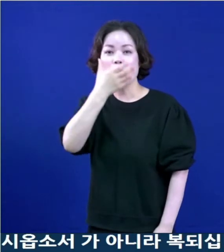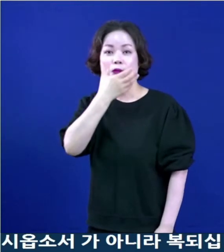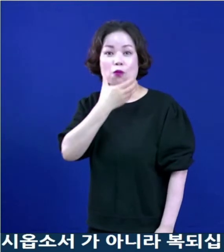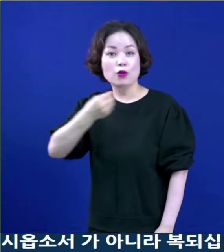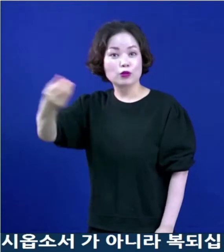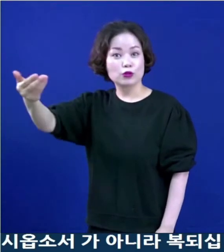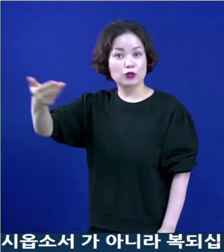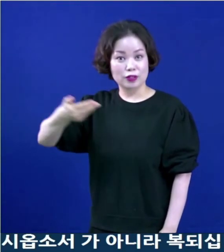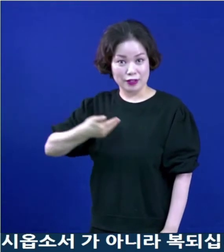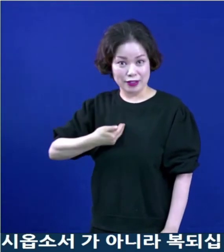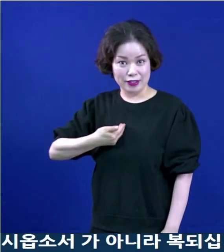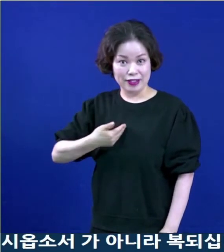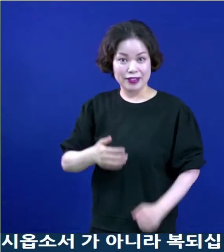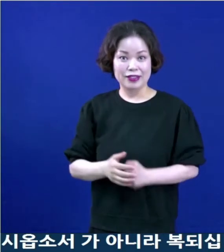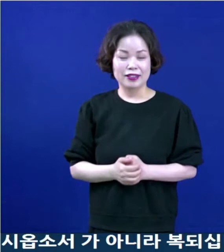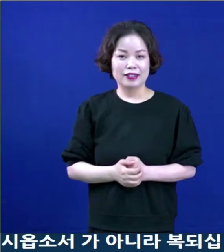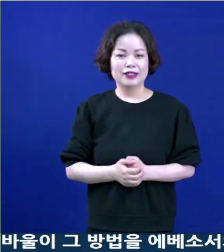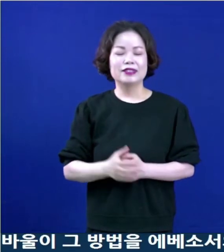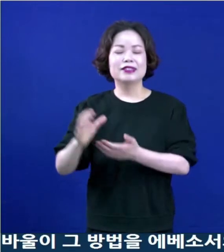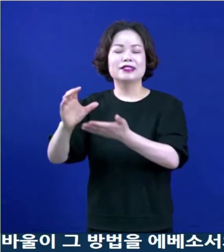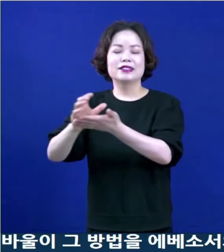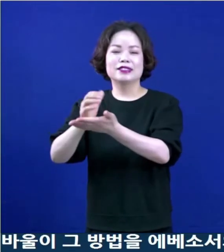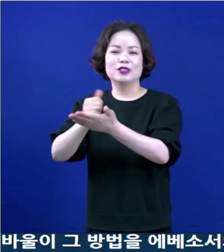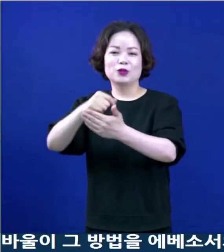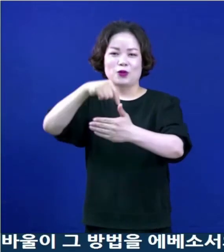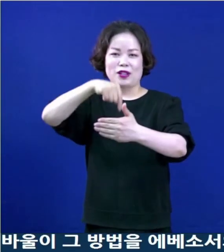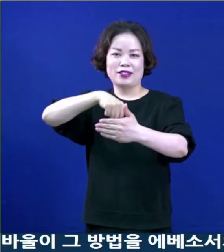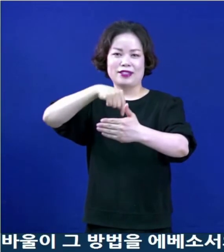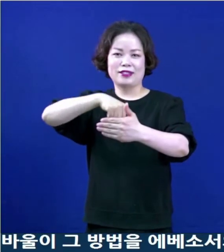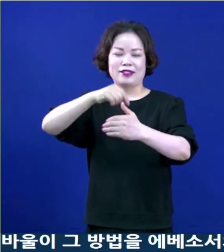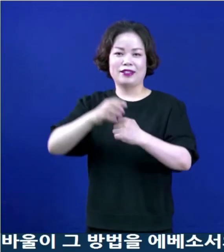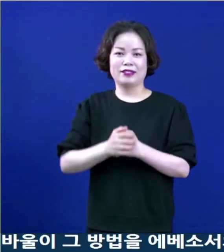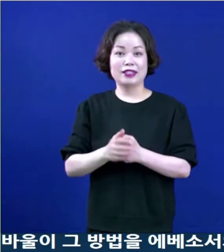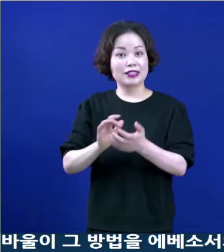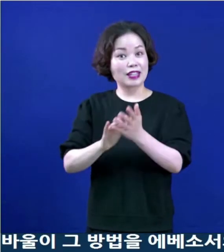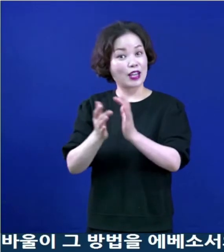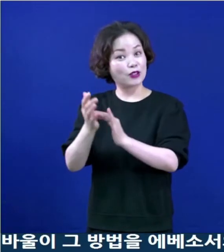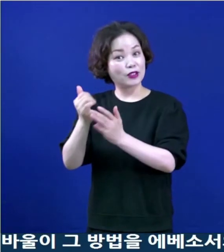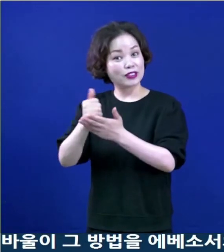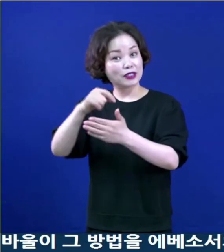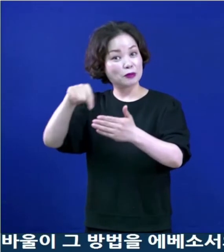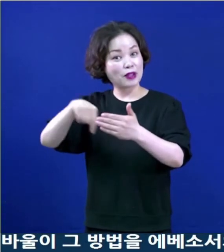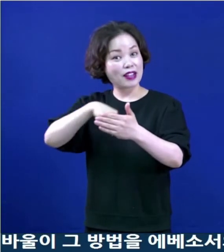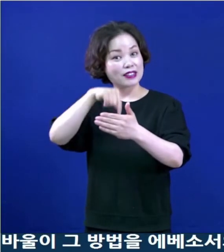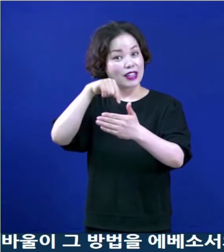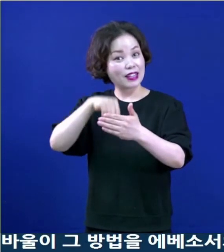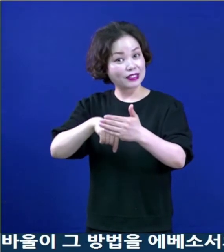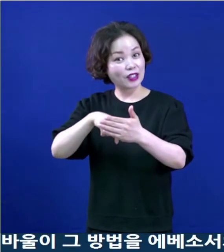겁니다. 그리스도 안에서, 예수님